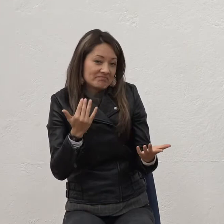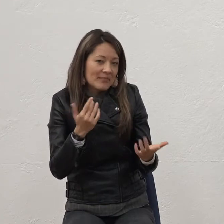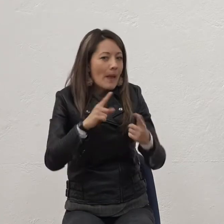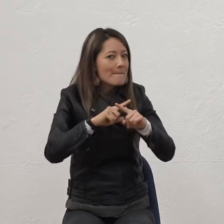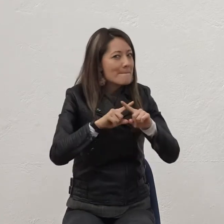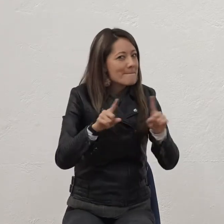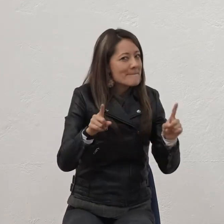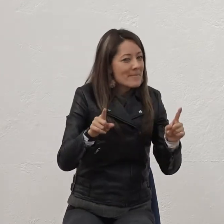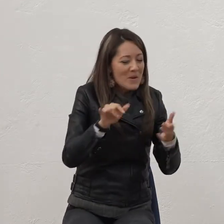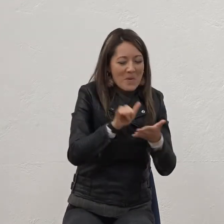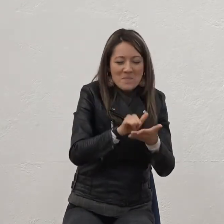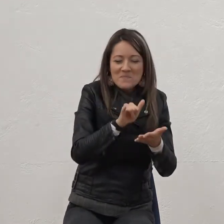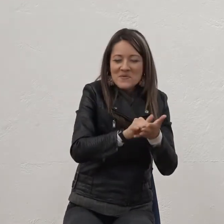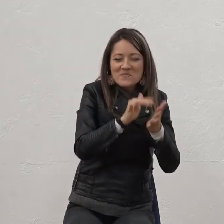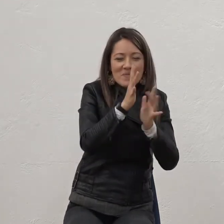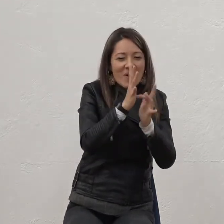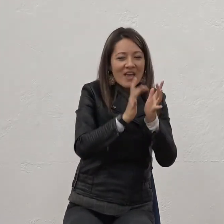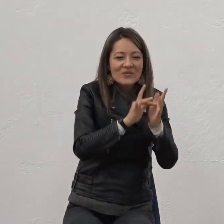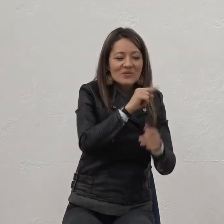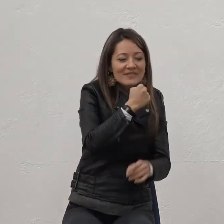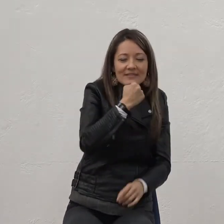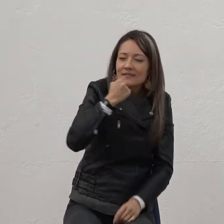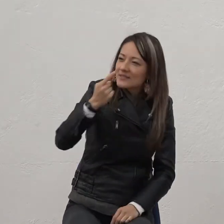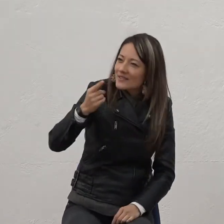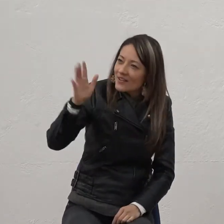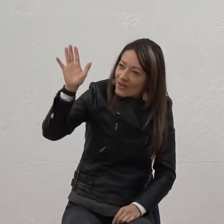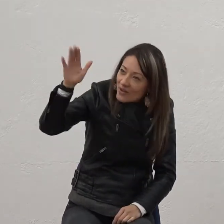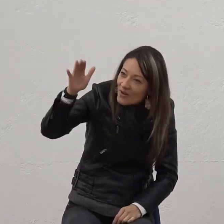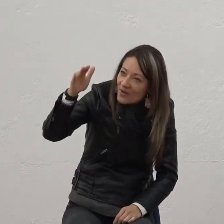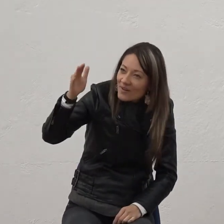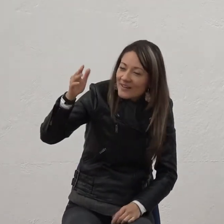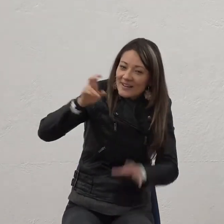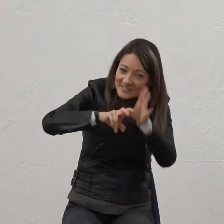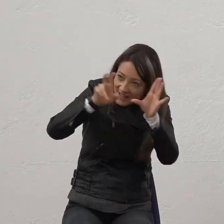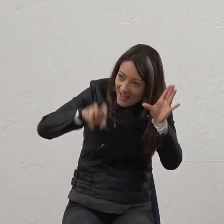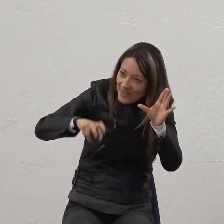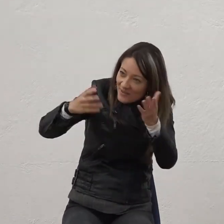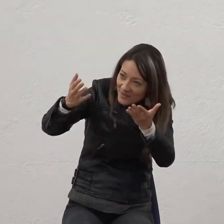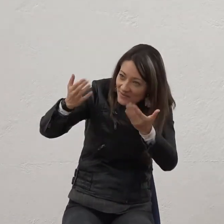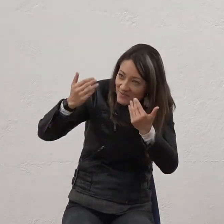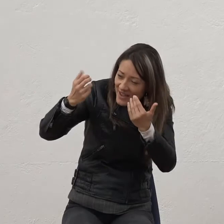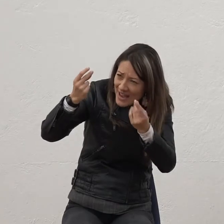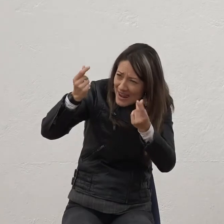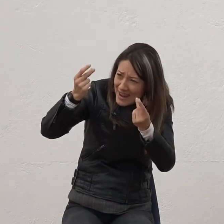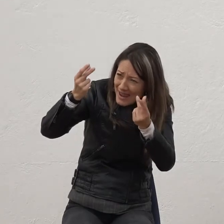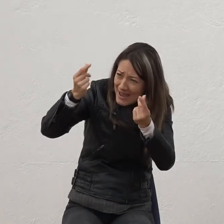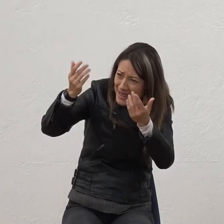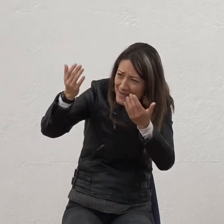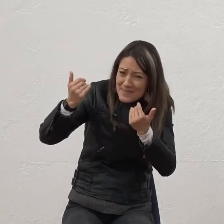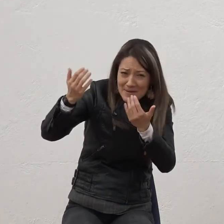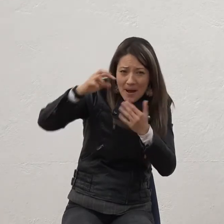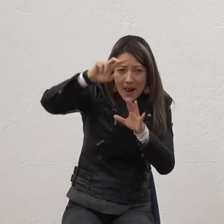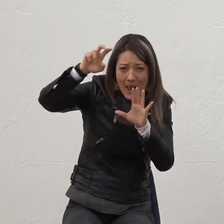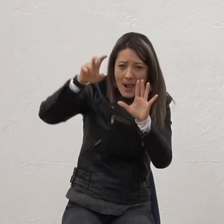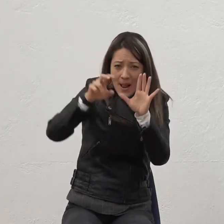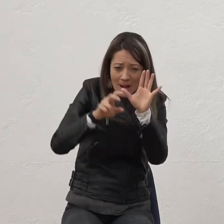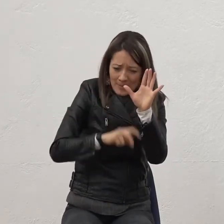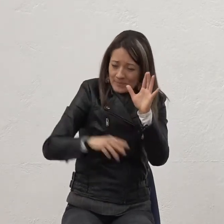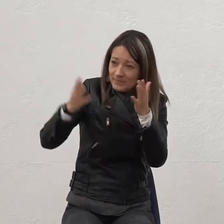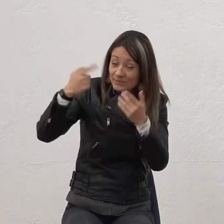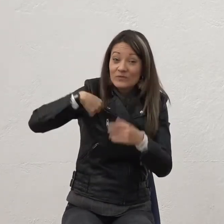Pero fue el mismo Señor Jesús que le dijo, oye, ven, baja,